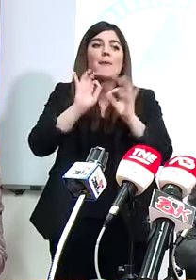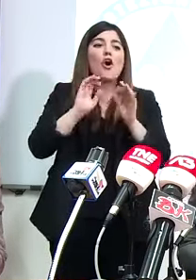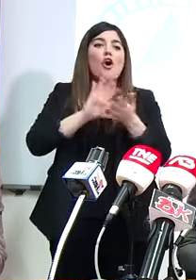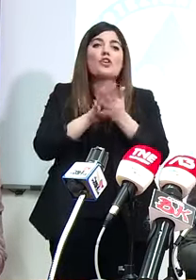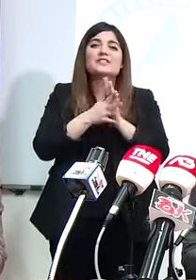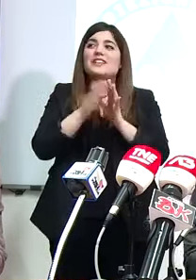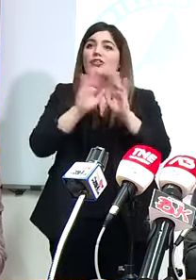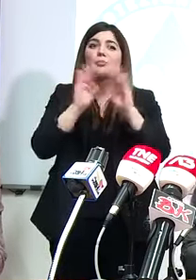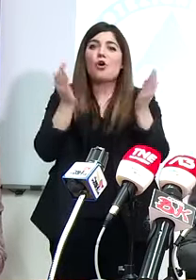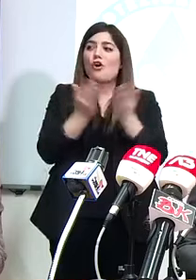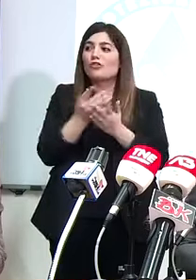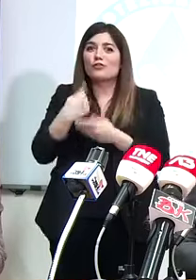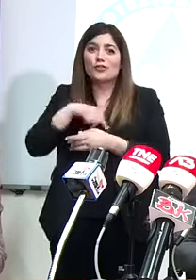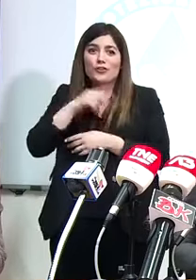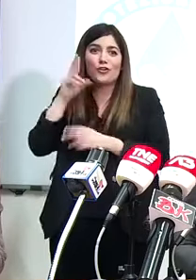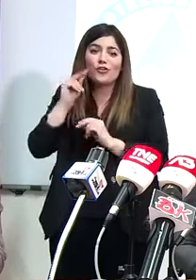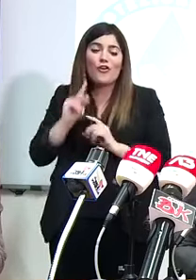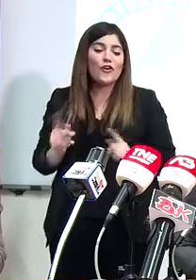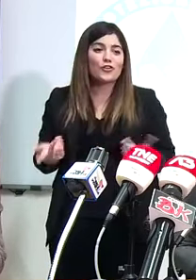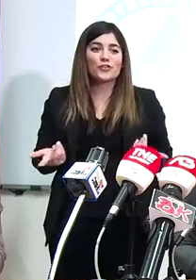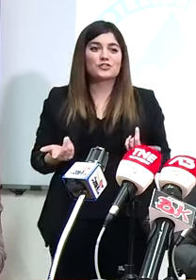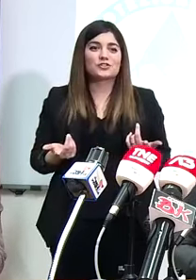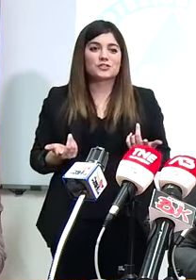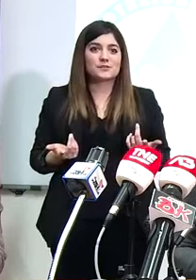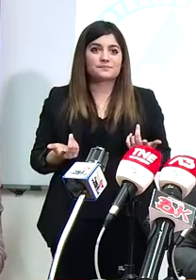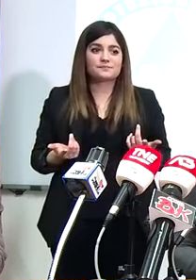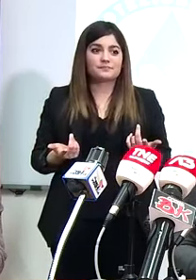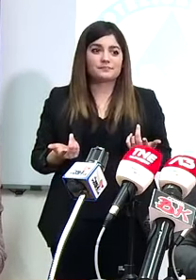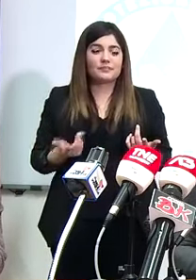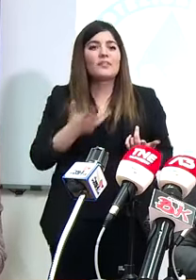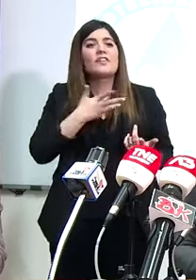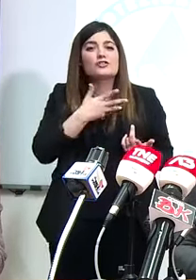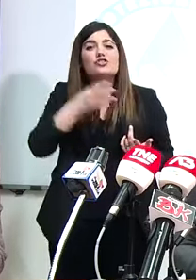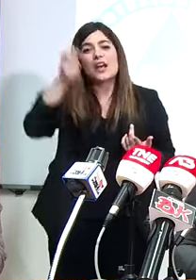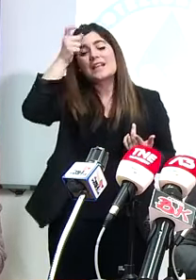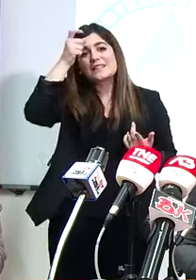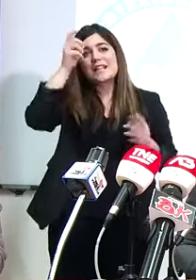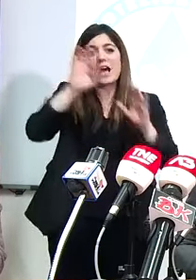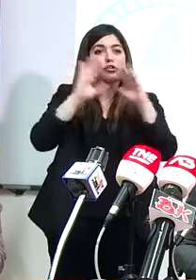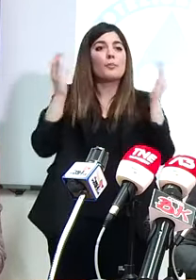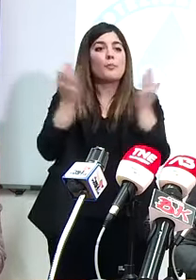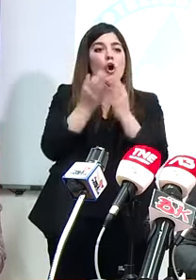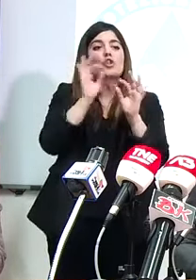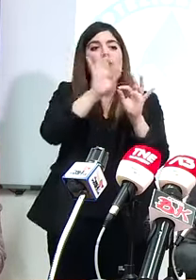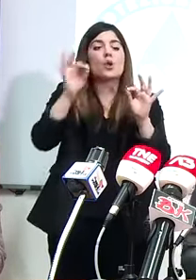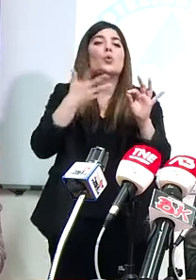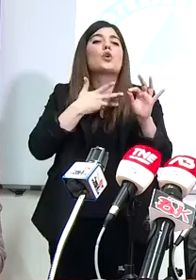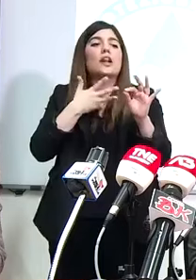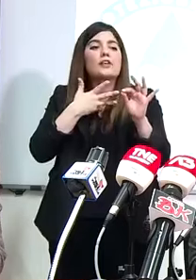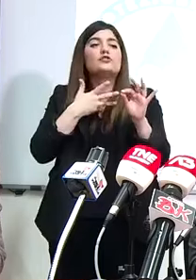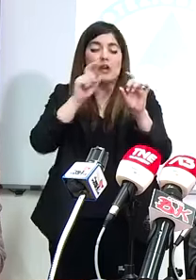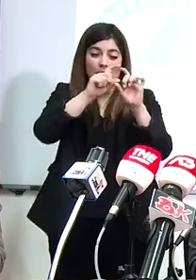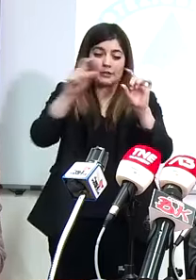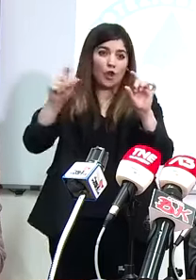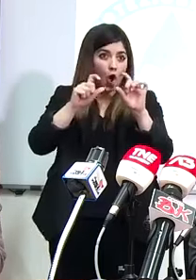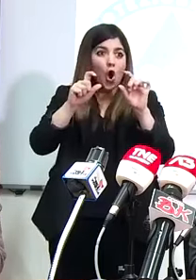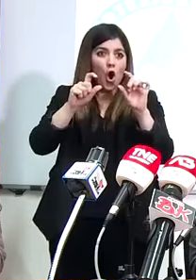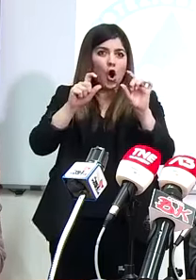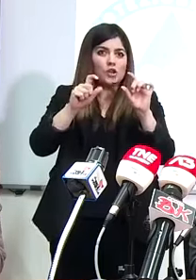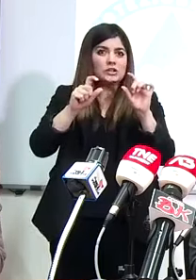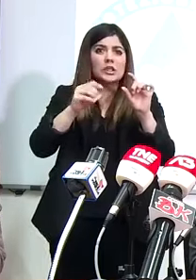vero o non è vero che lo stato di israele a sia provvisionato con 30 milioni di dosi è avvicinato tutti che gli